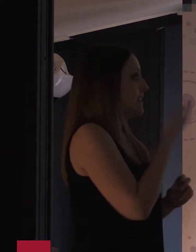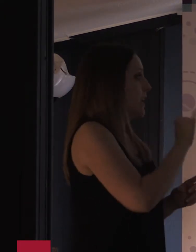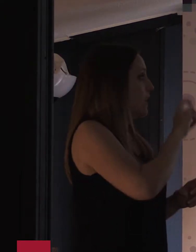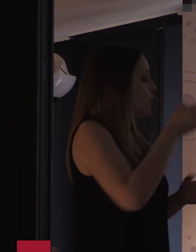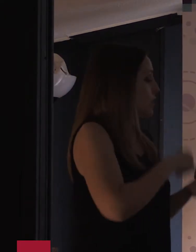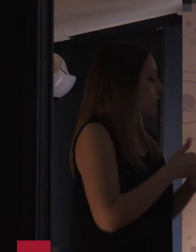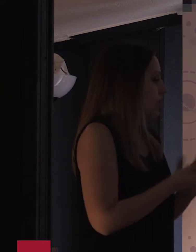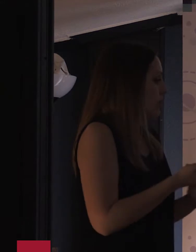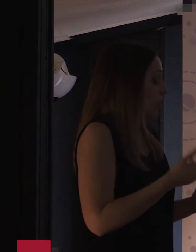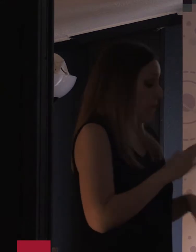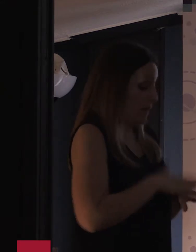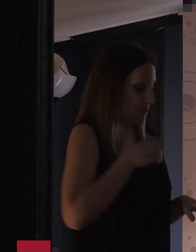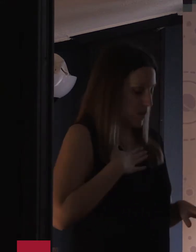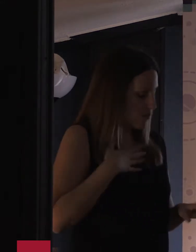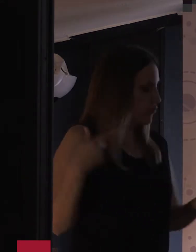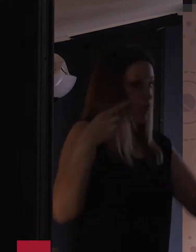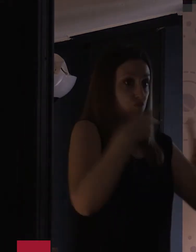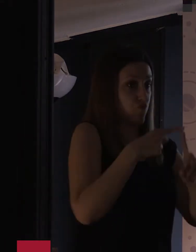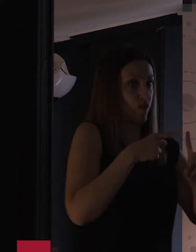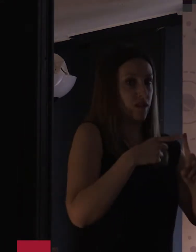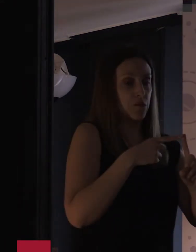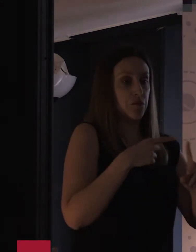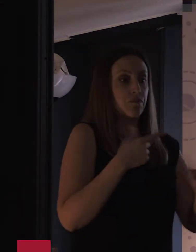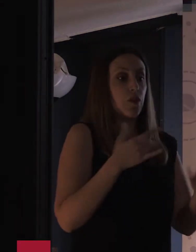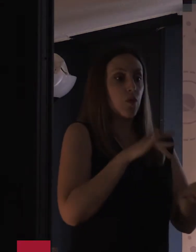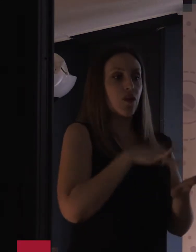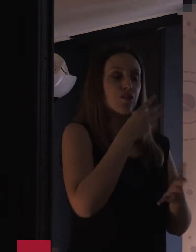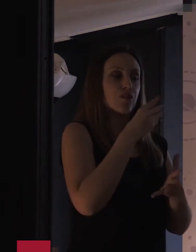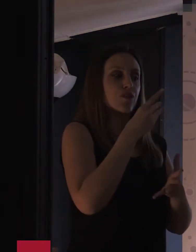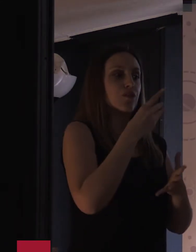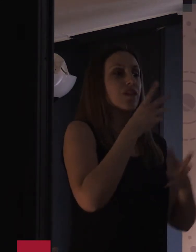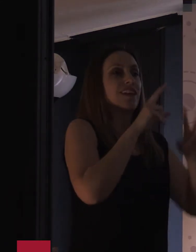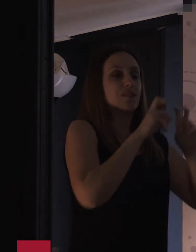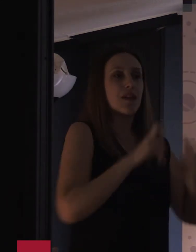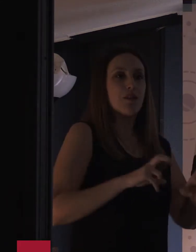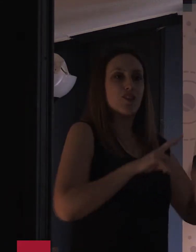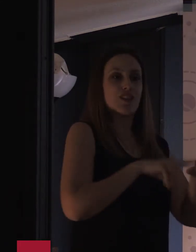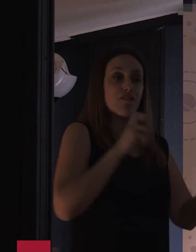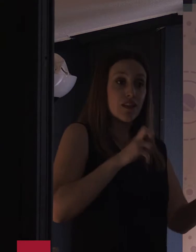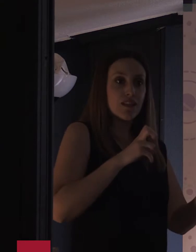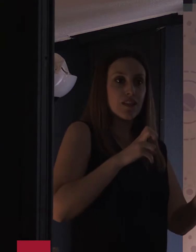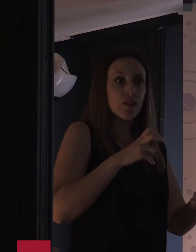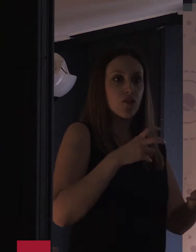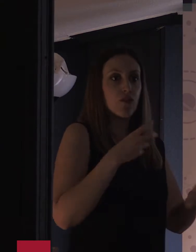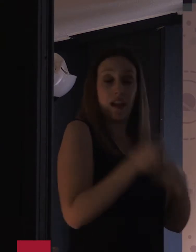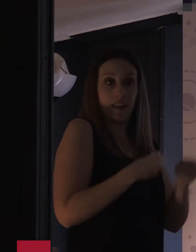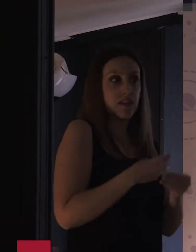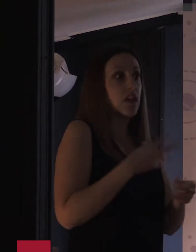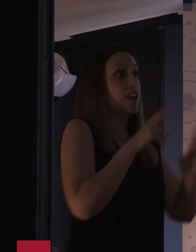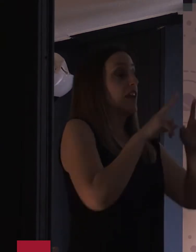por aquí, que para mí es un reto, yo nunca he trabajado en biología, es que cuando uno hace experimentos de física, uno puede repetir el experimento todas las veces que